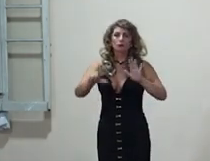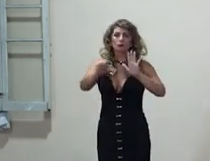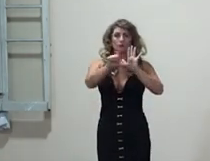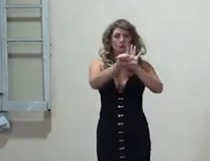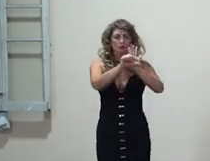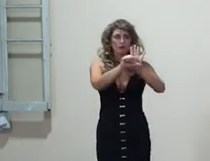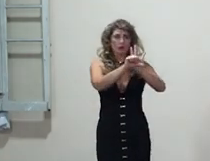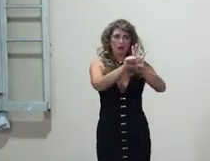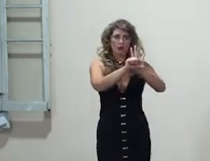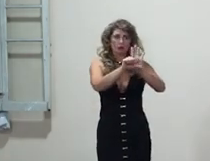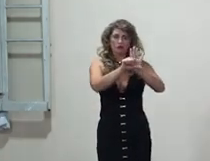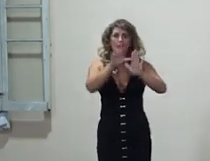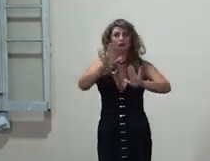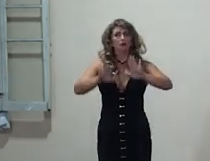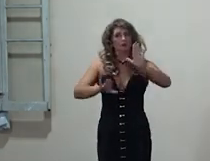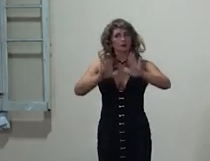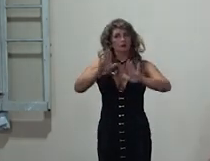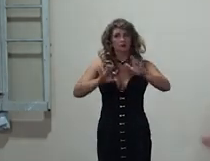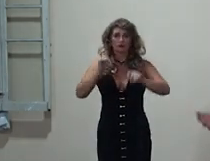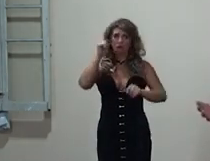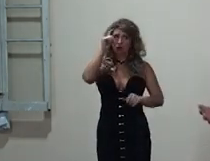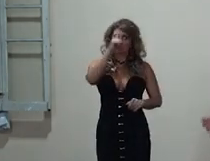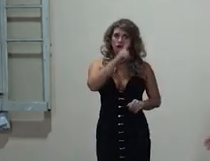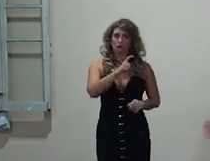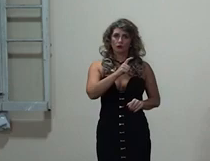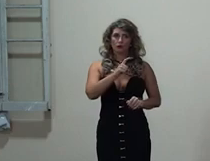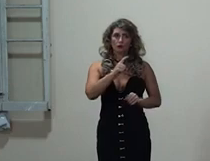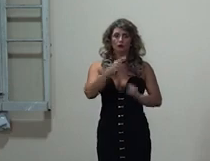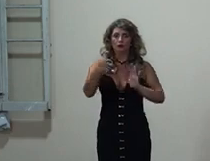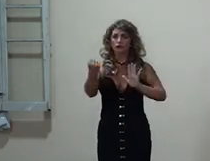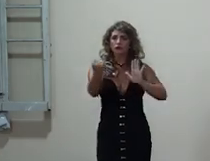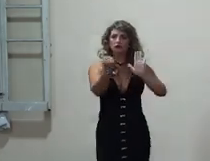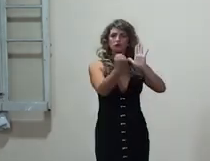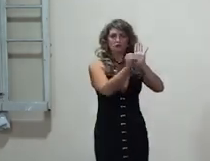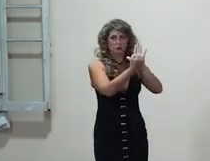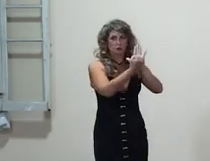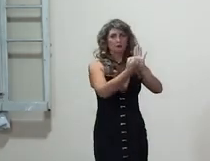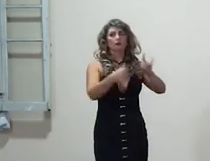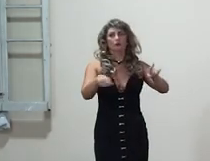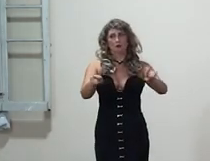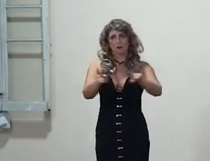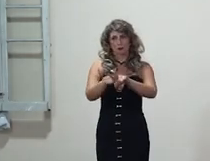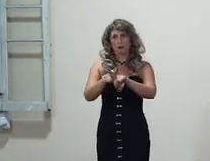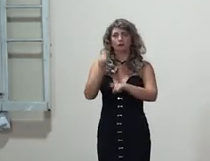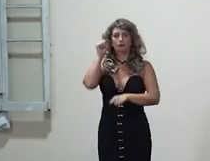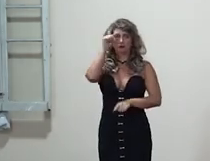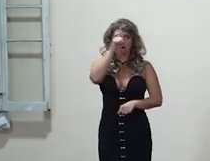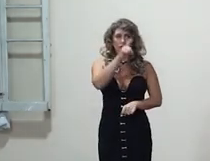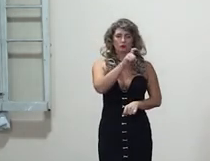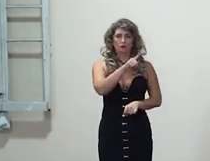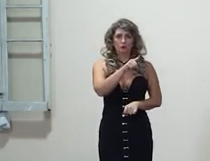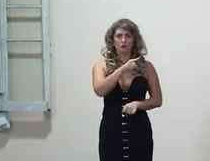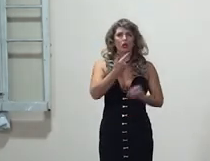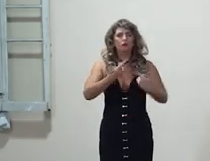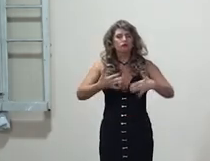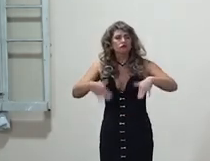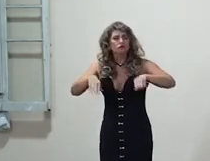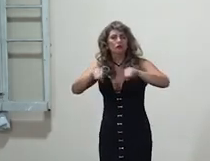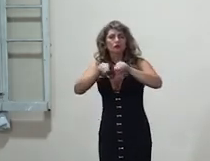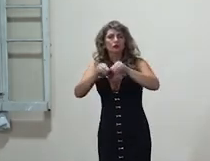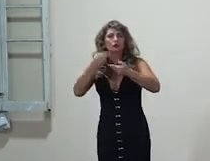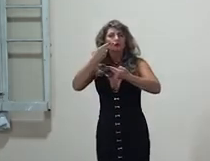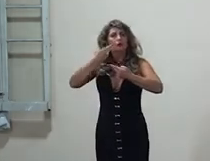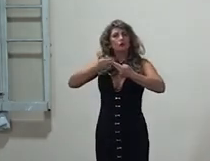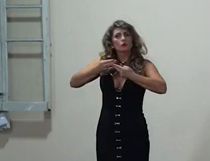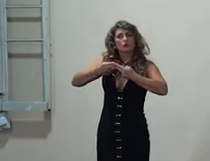leis, às vezes, são complicadas. E no caso do tombamento, a lei também é. E ela é, inclusive,